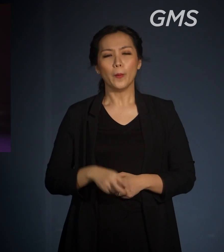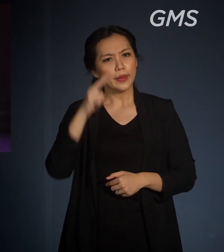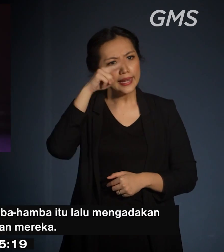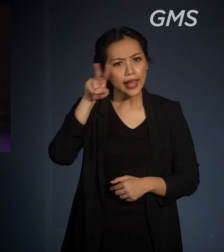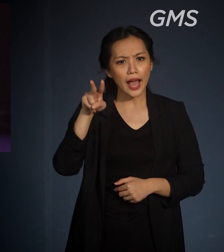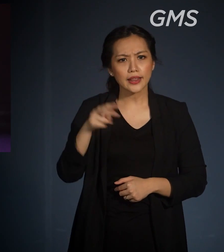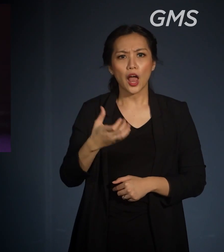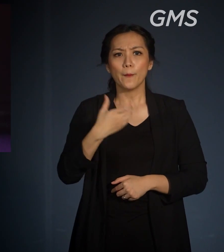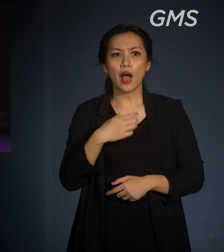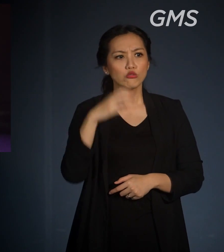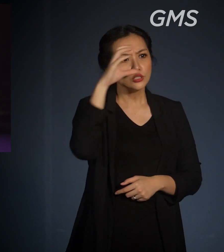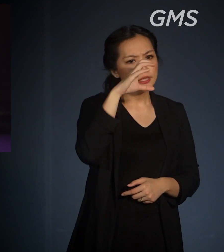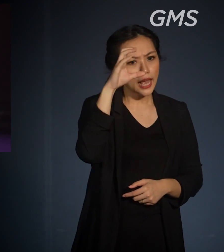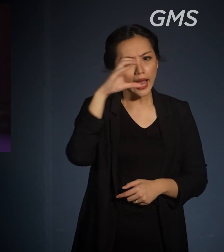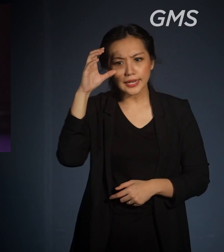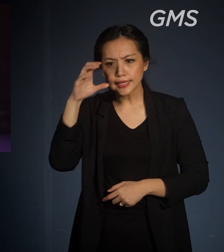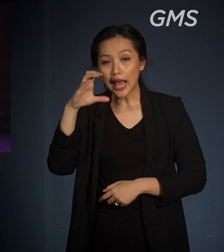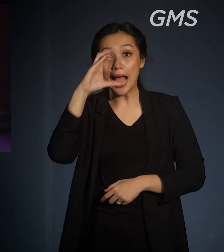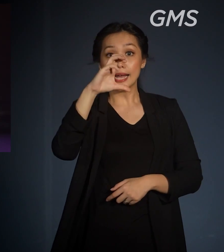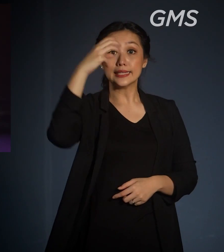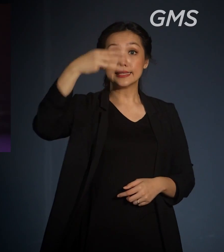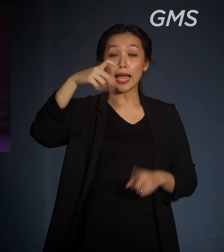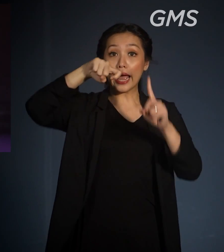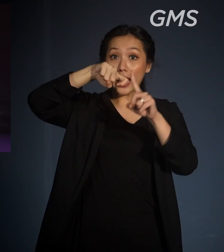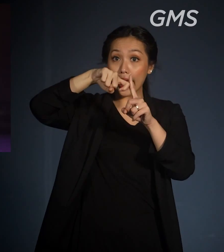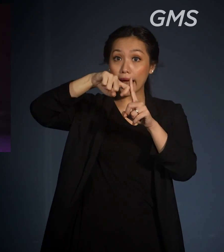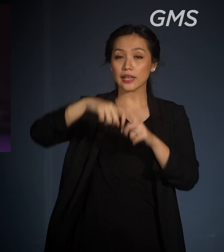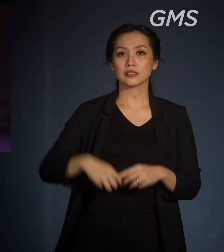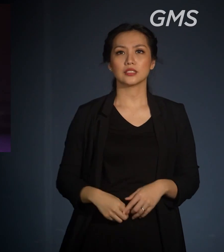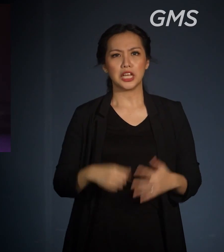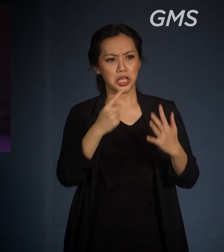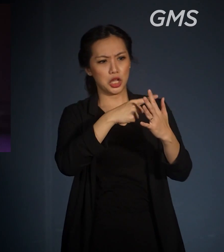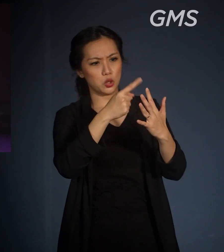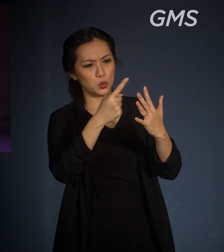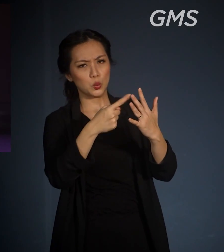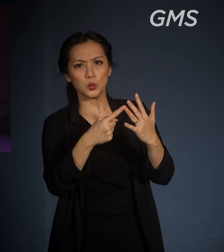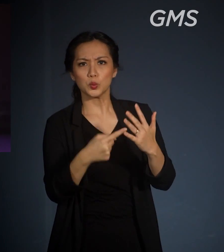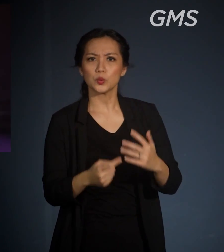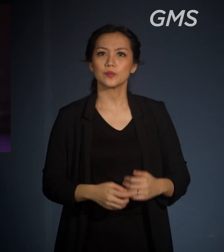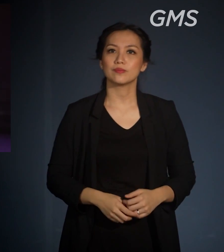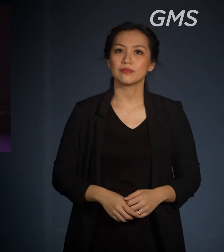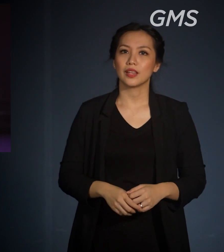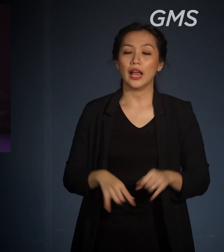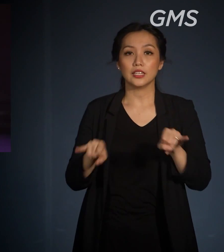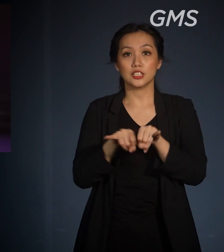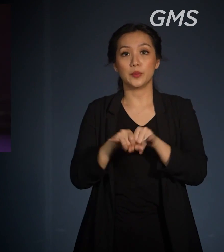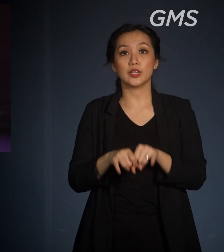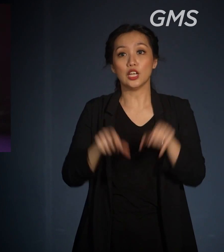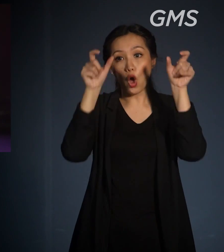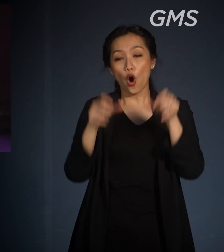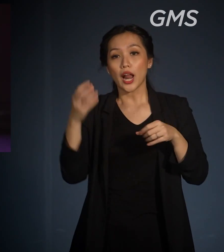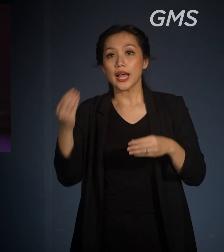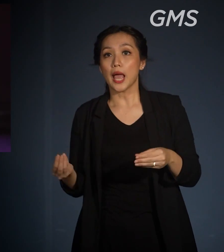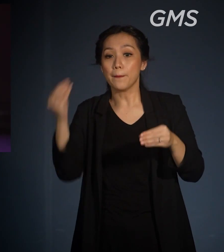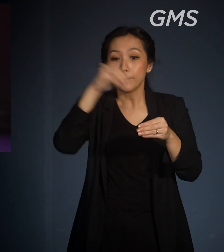kita. Bapak Ibu, Tuhan kita itu adalah investor. Dia itu menanam modal dalam hidup